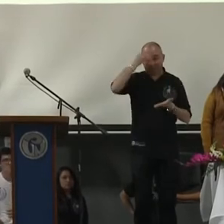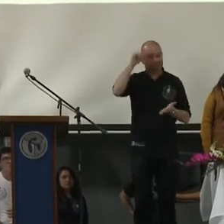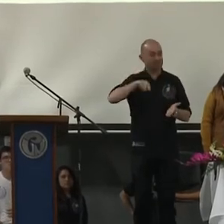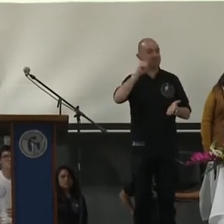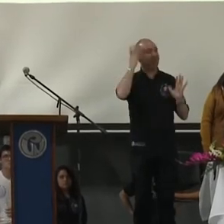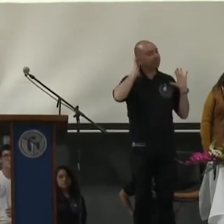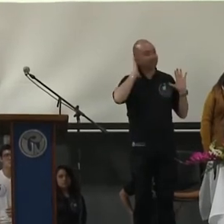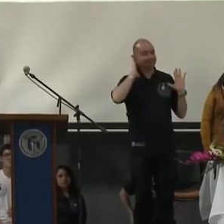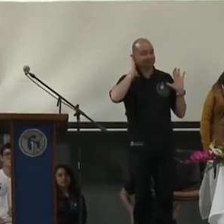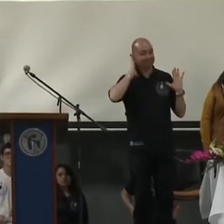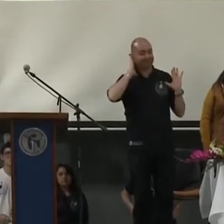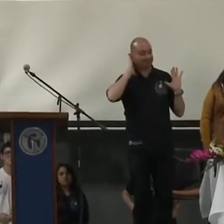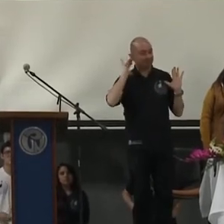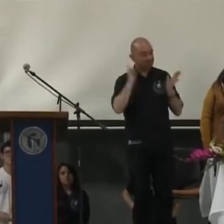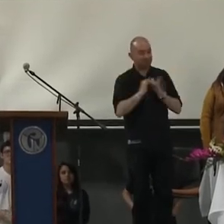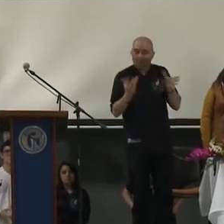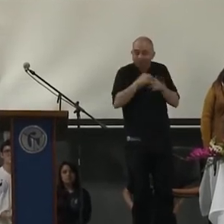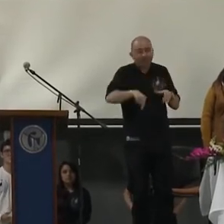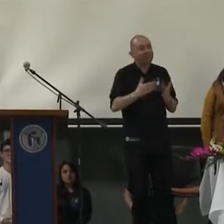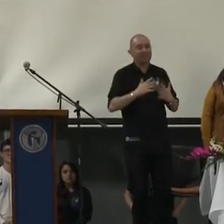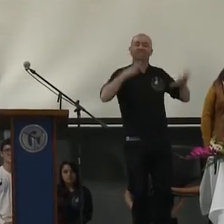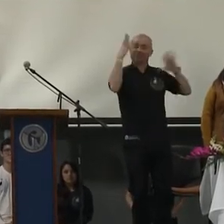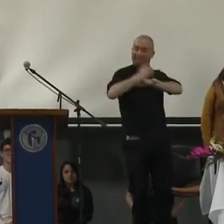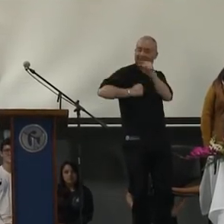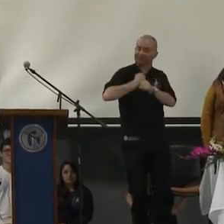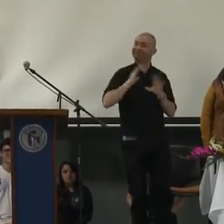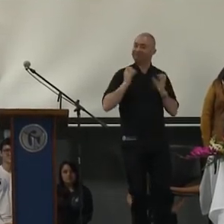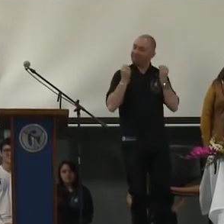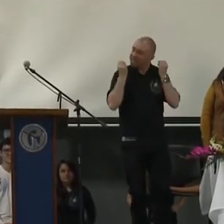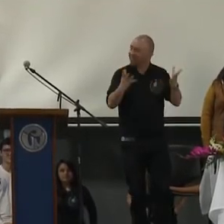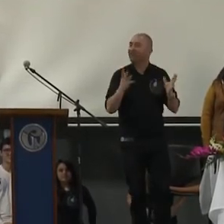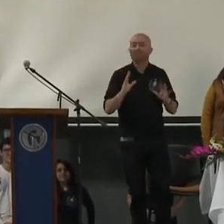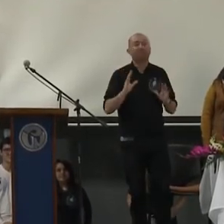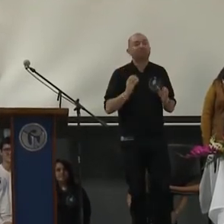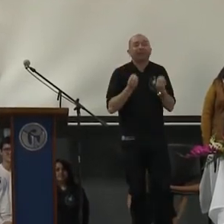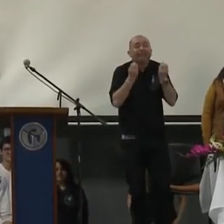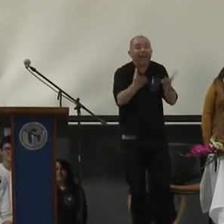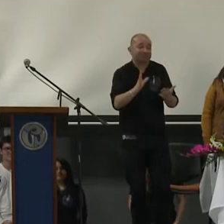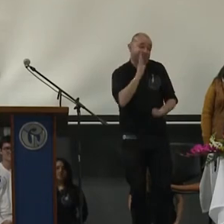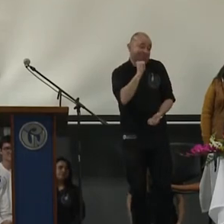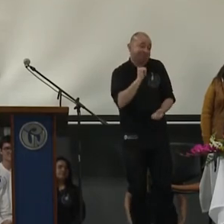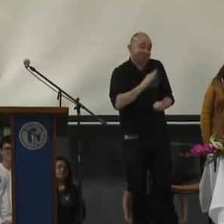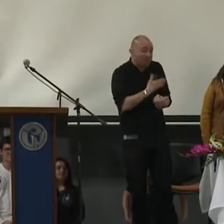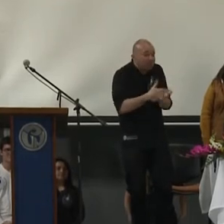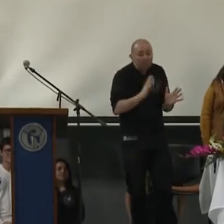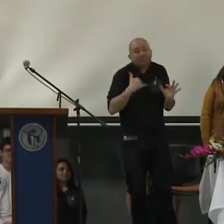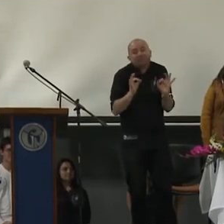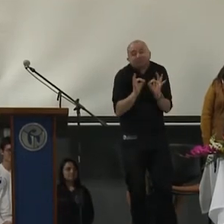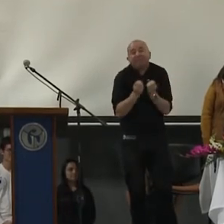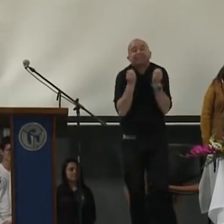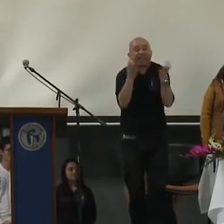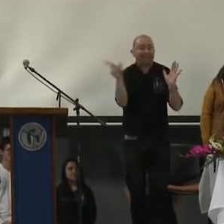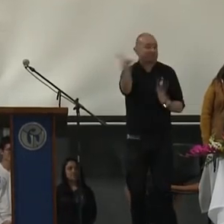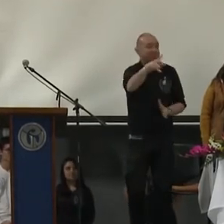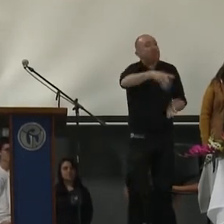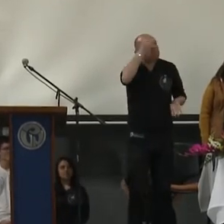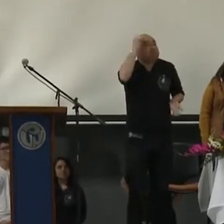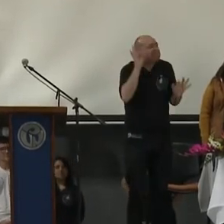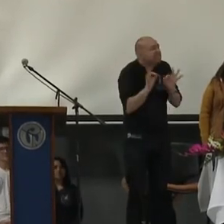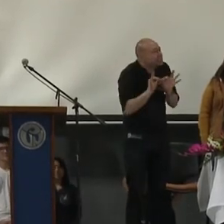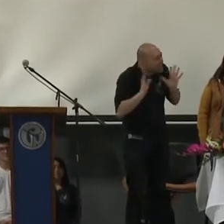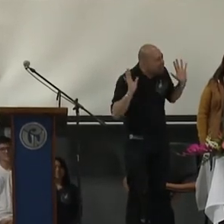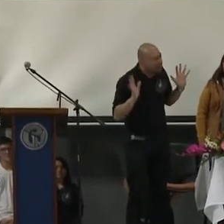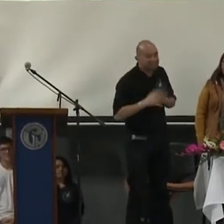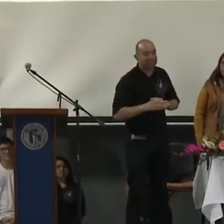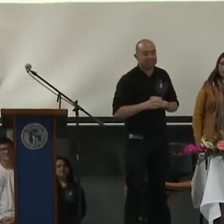no importa que no sepamos lengua de señas vamos a unirnos en esta celebración porque hoy es nuestro día yo no sé